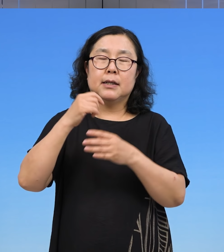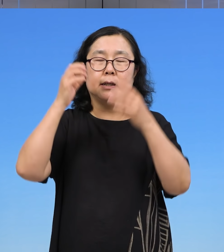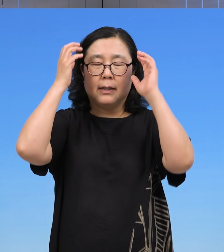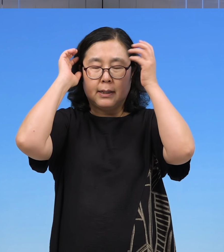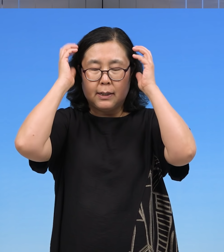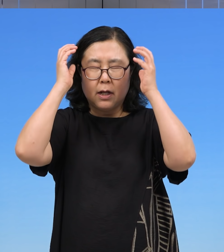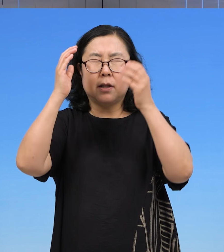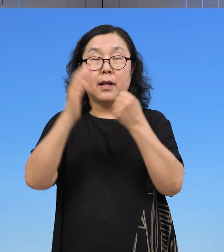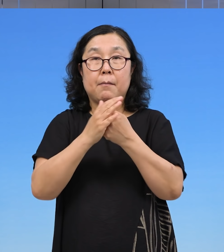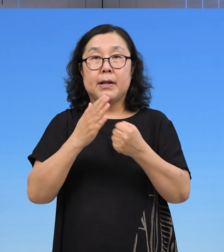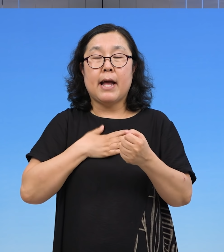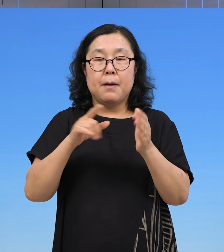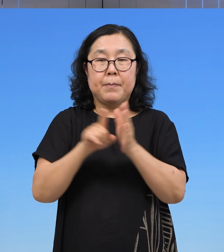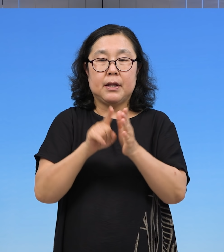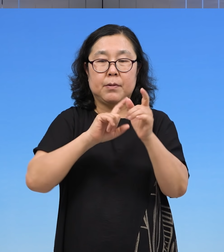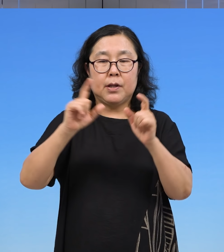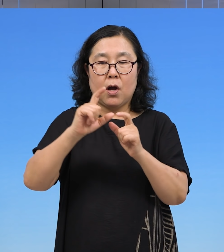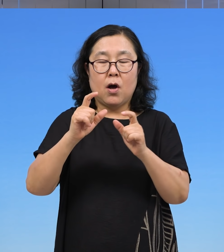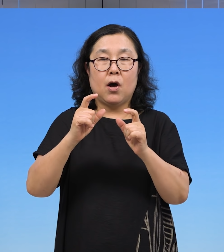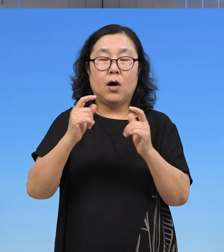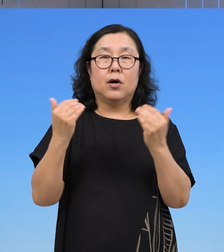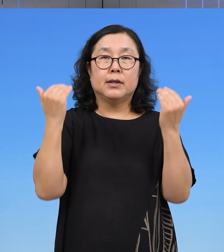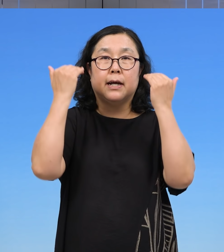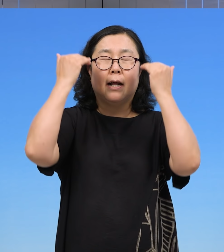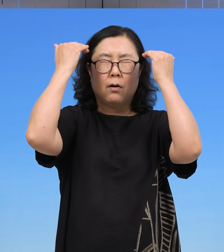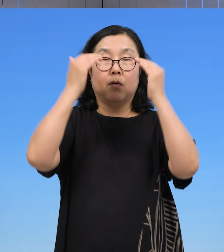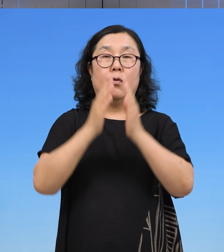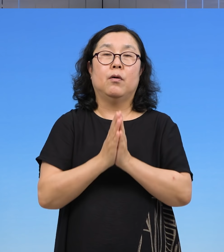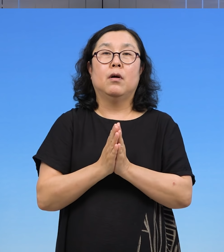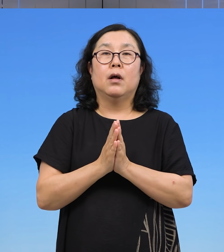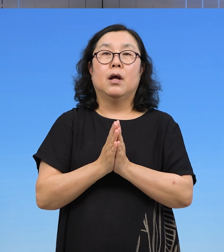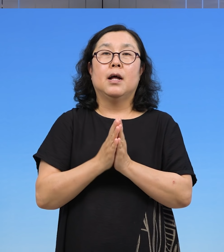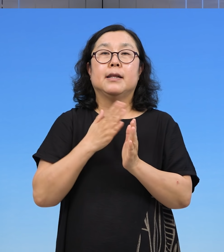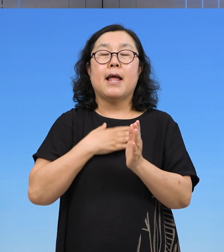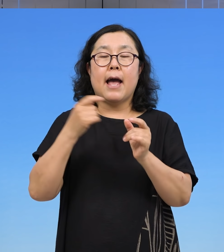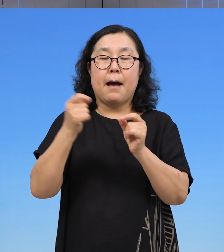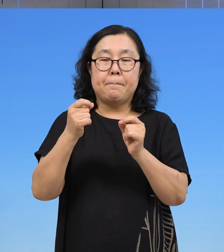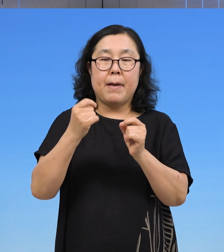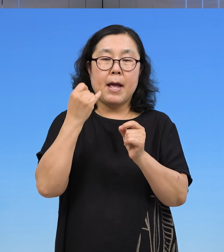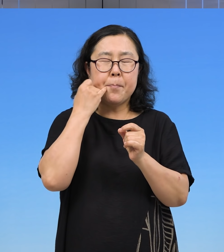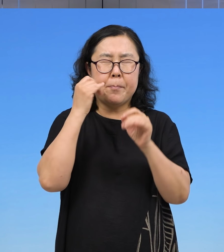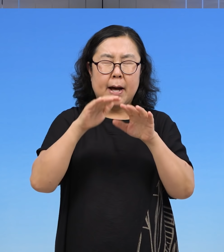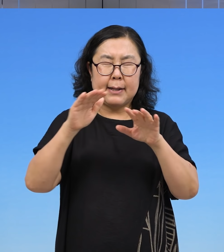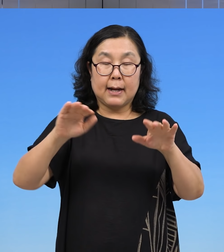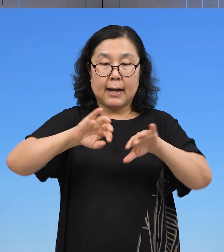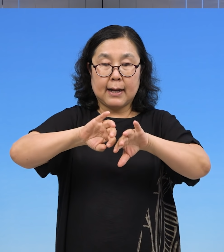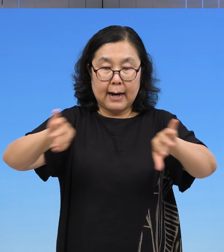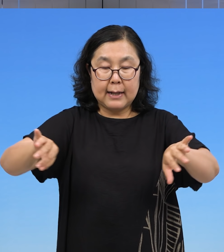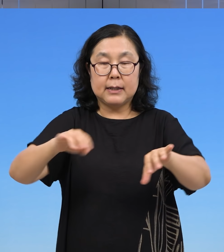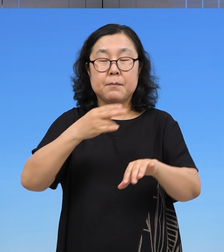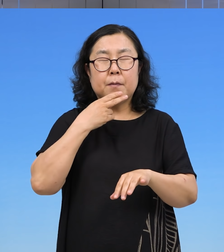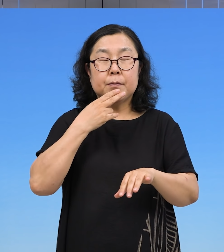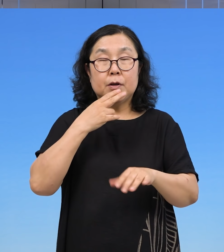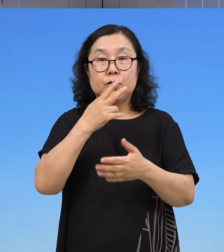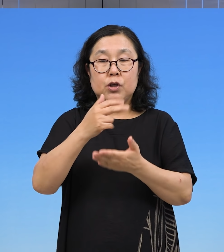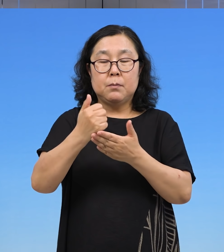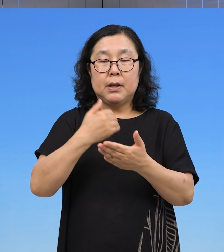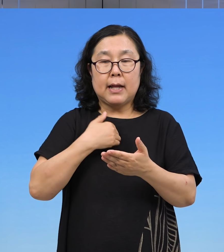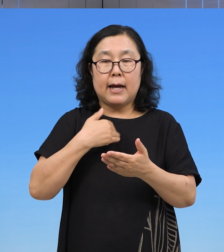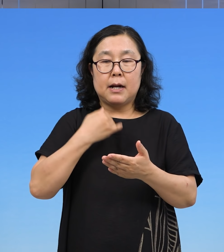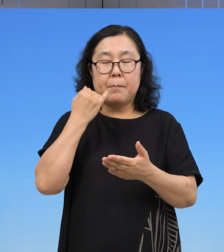내가 겪는 시험이 어렵고 힘겨워도 내 주님보다 크지 않네 내 앞에 바다가 갈라지지 않으면 주가